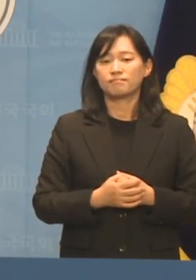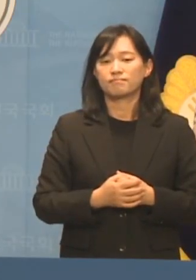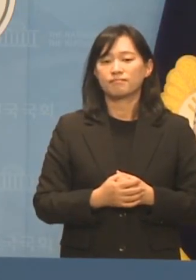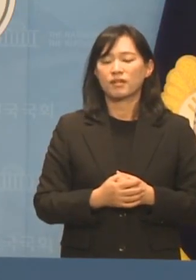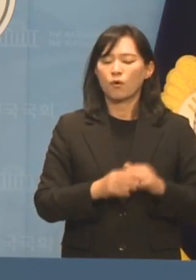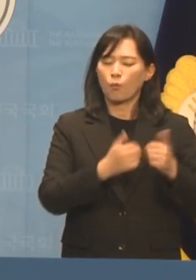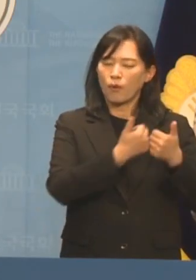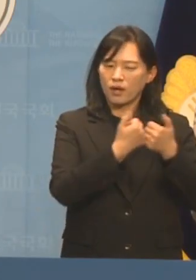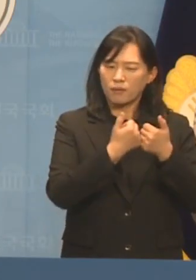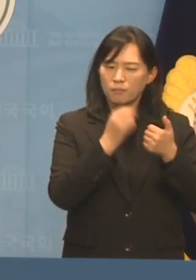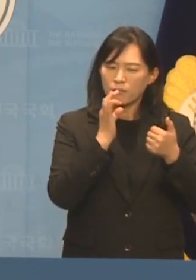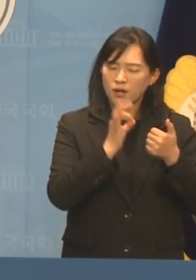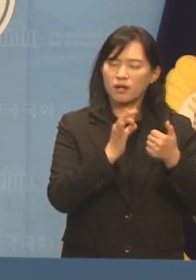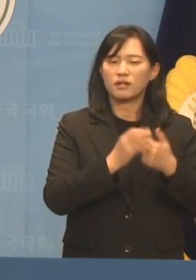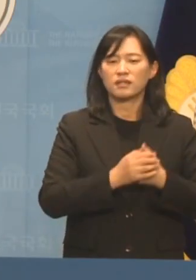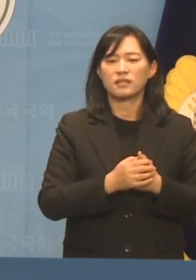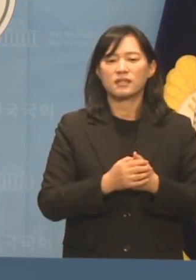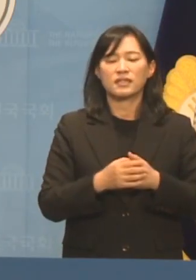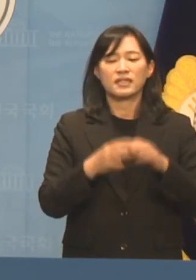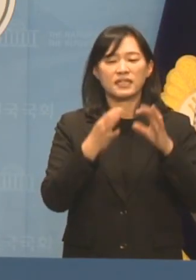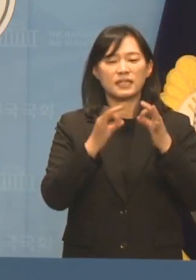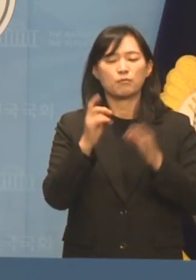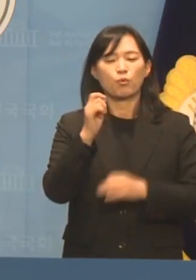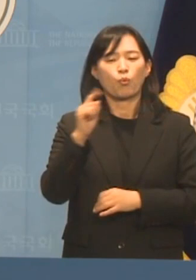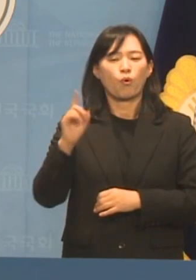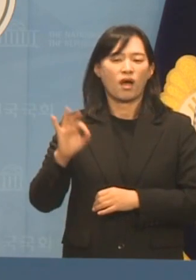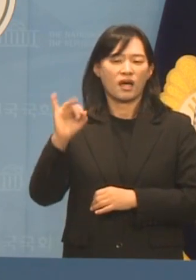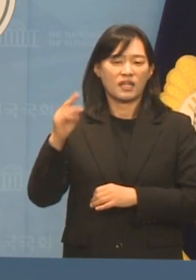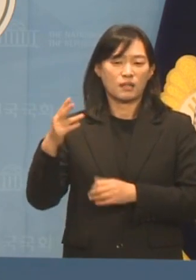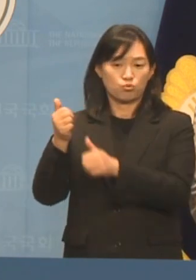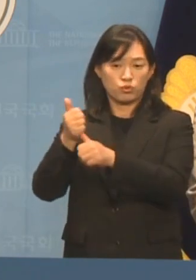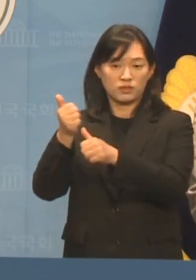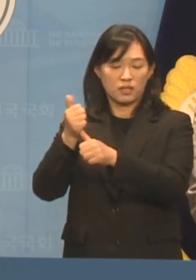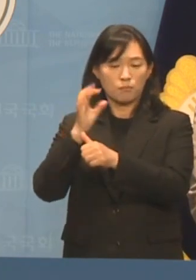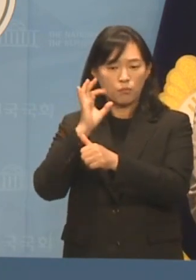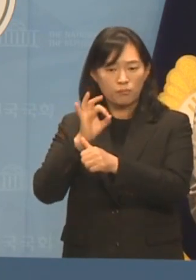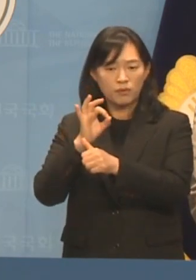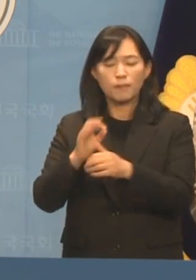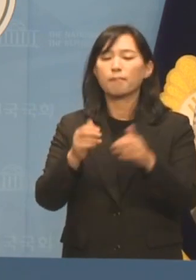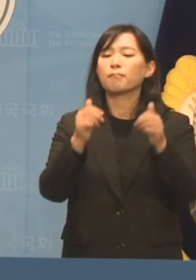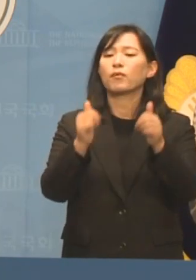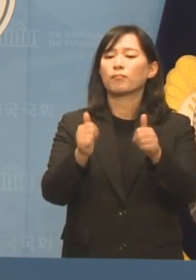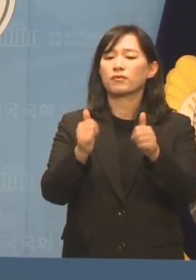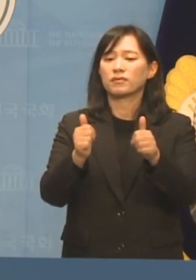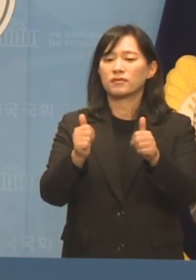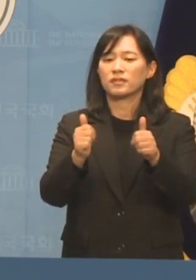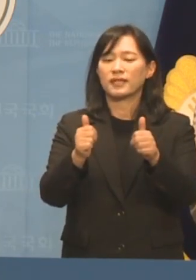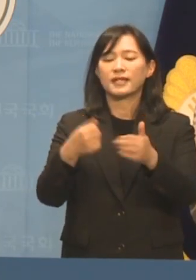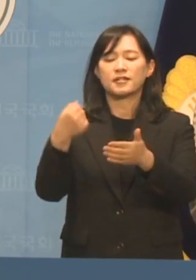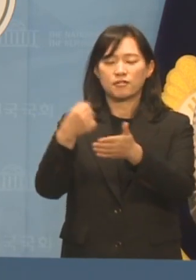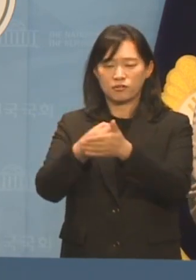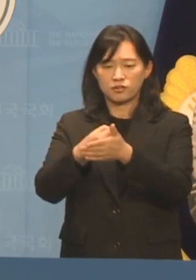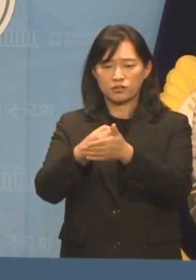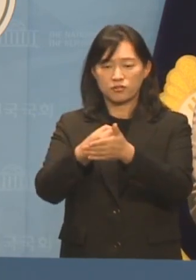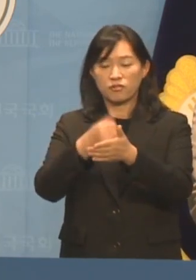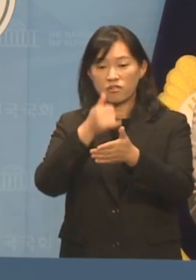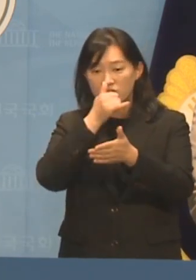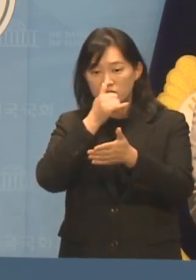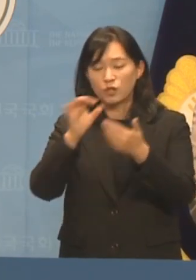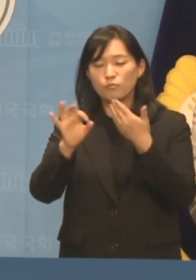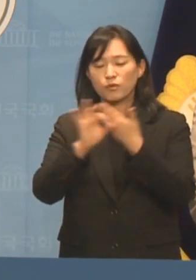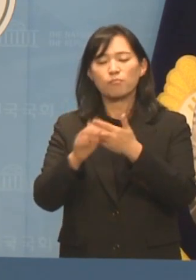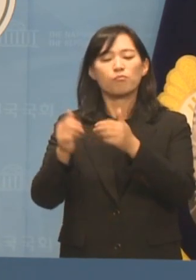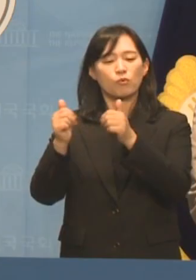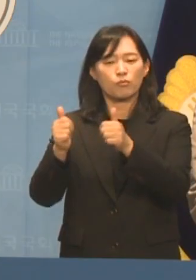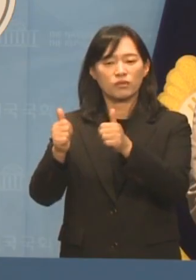정무위 회의에서 김광일 부회장은 법원의 결정이 있다면